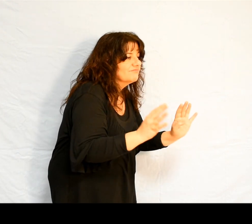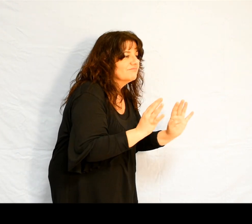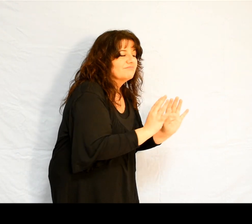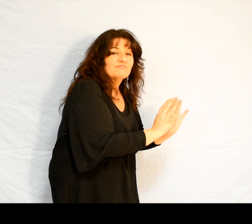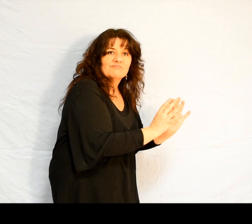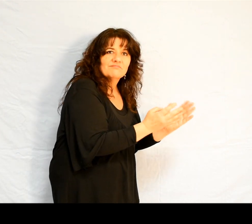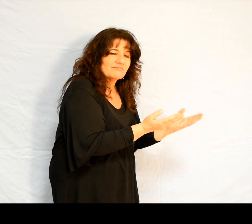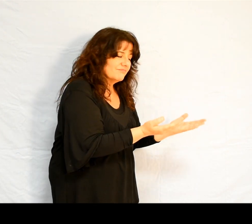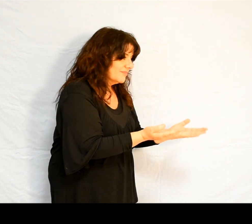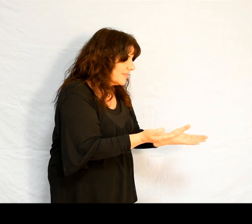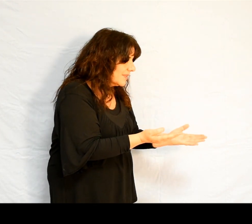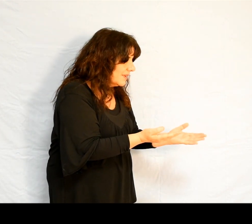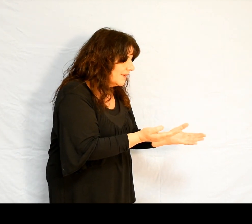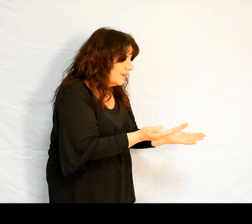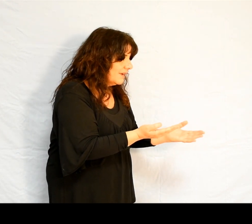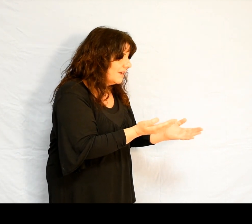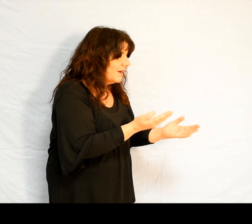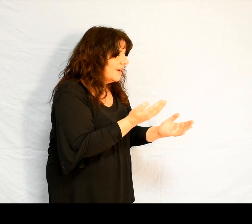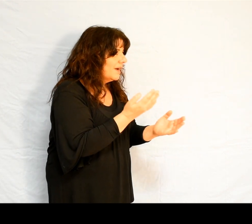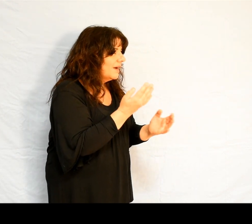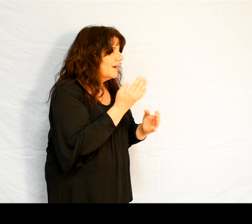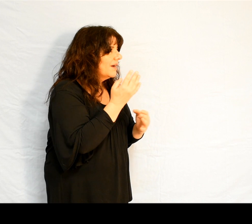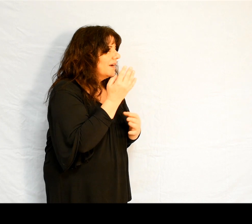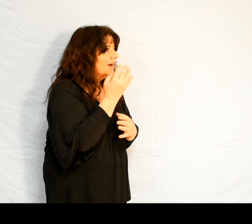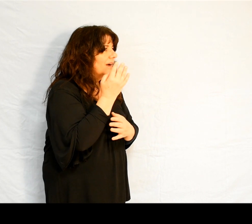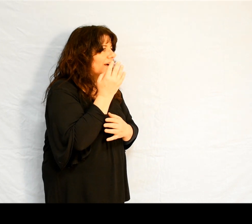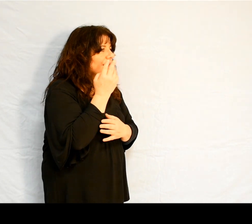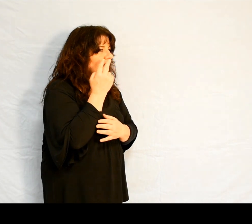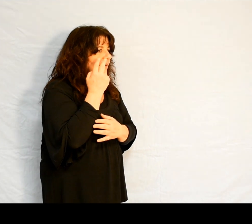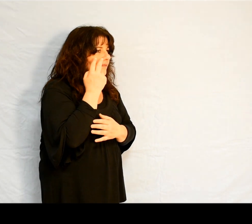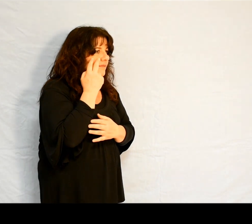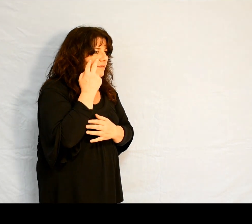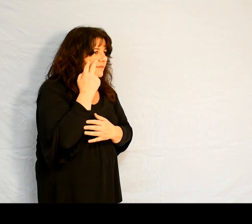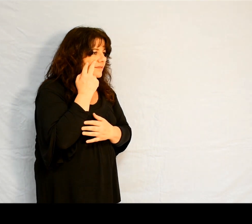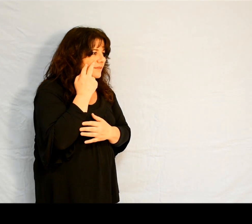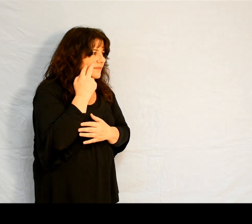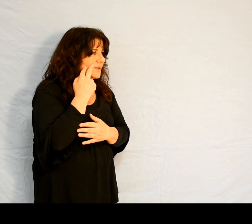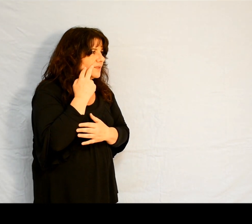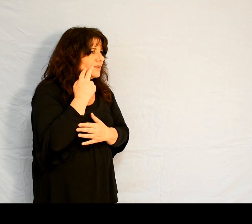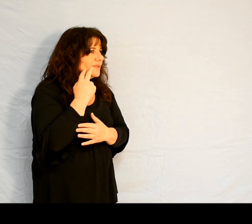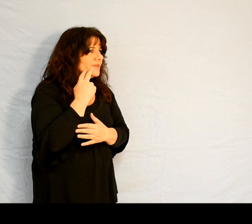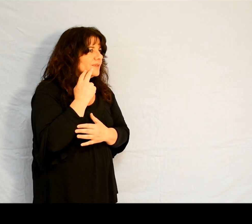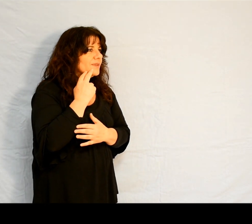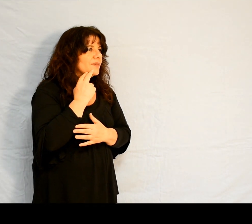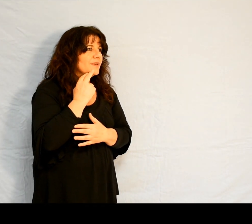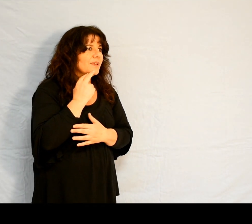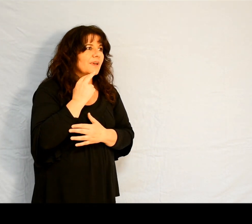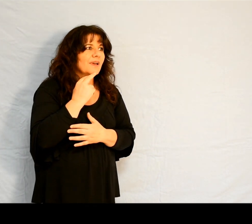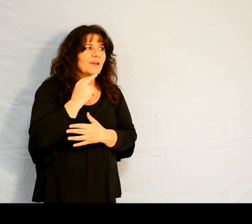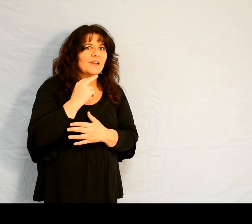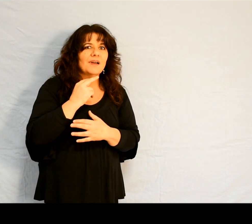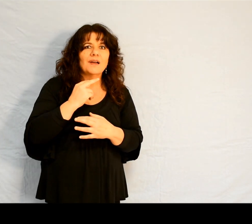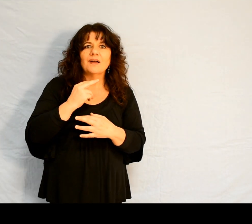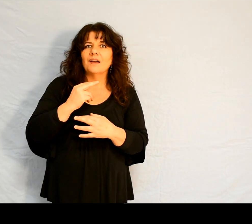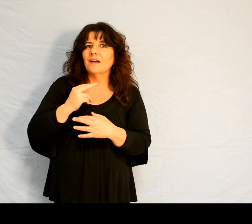Après avoir vu, ils racontèrent ce qu'il leur avait été annoncé au sujet de cet enfant.